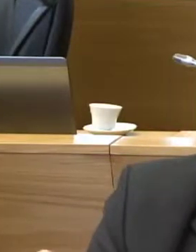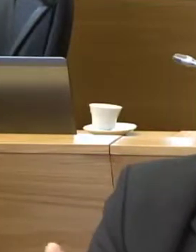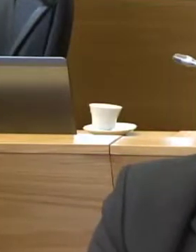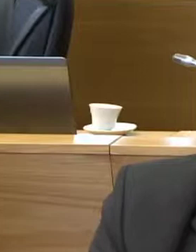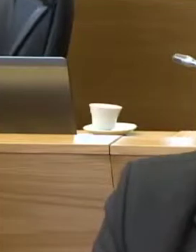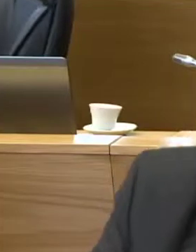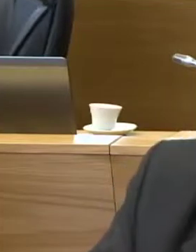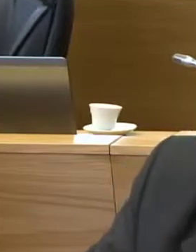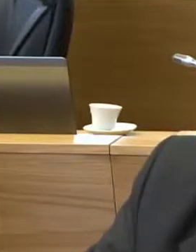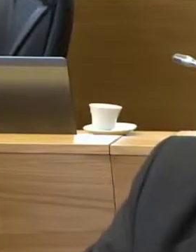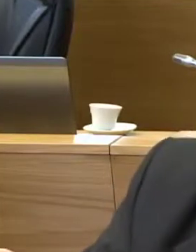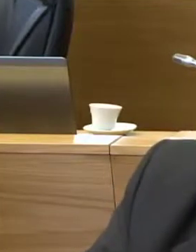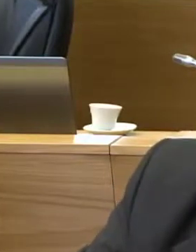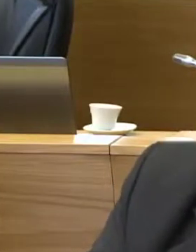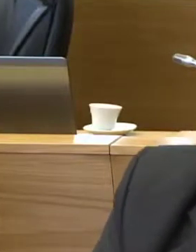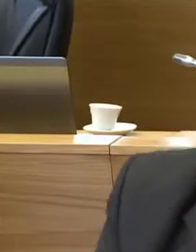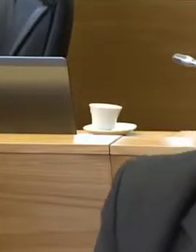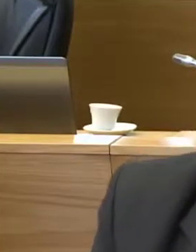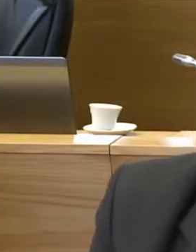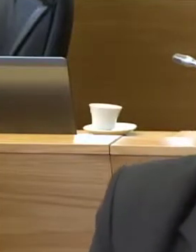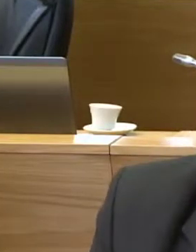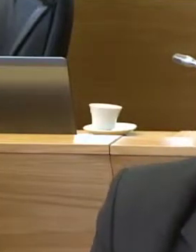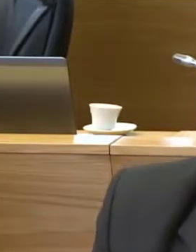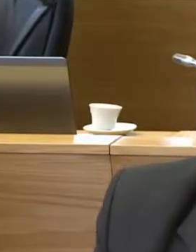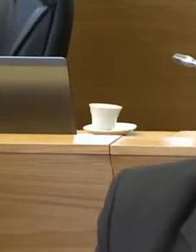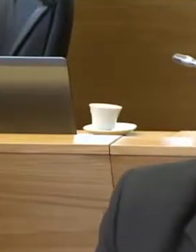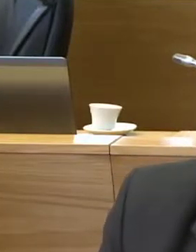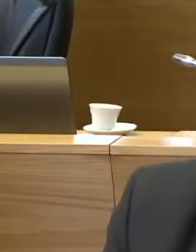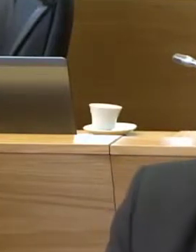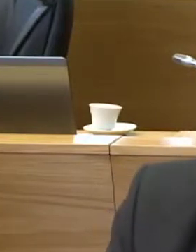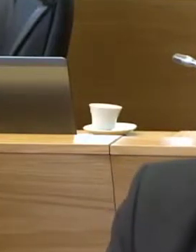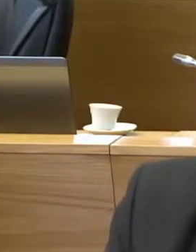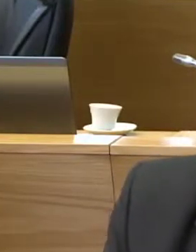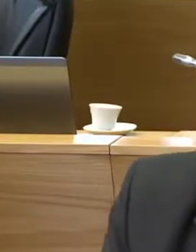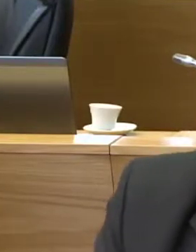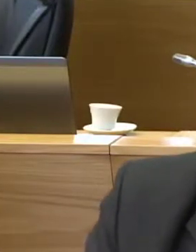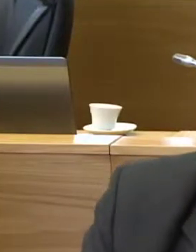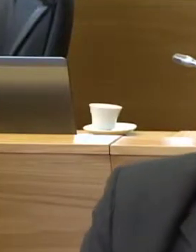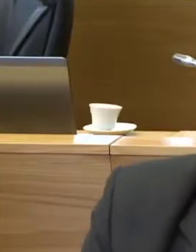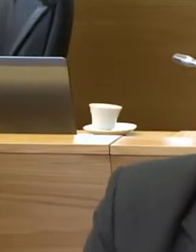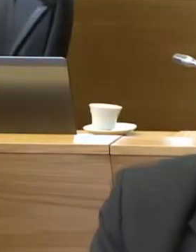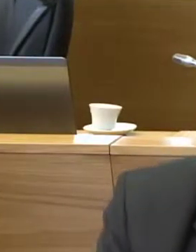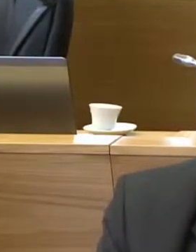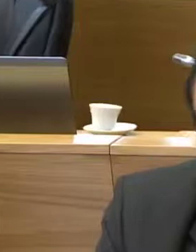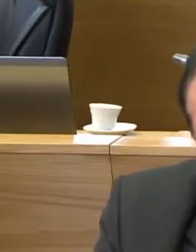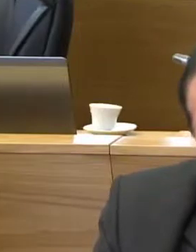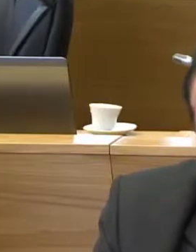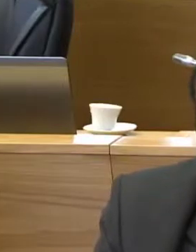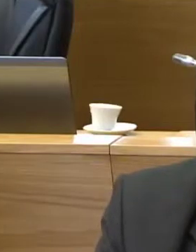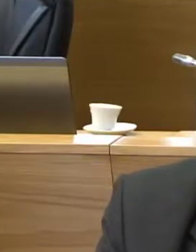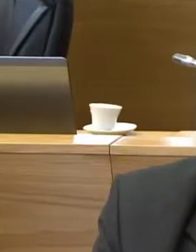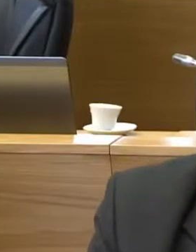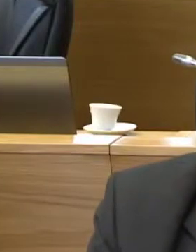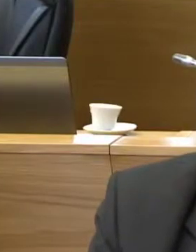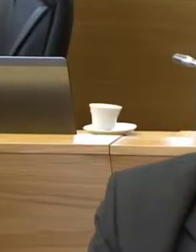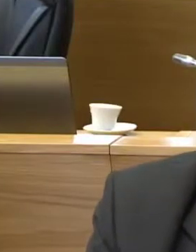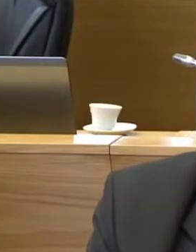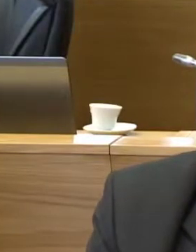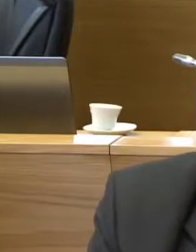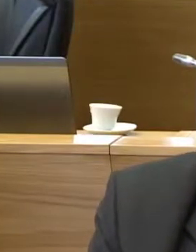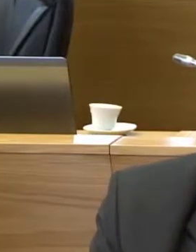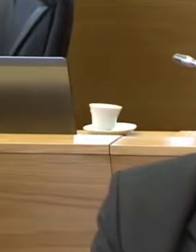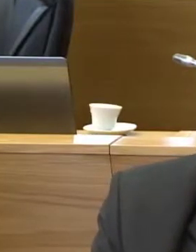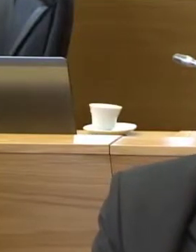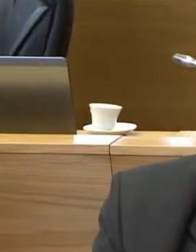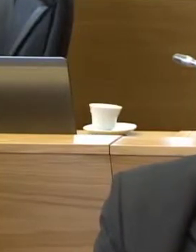ficar, a Justiça dá uma decisão, aí não é cumprida, e fica um Estado de direito democrático, a gente fica